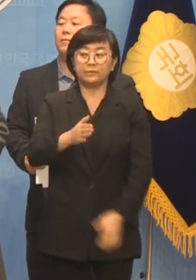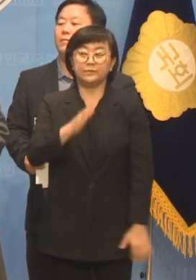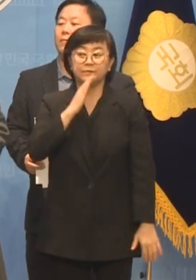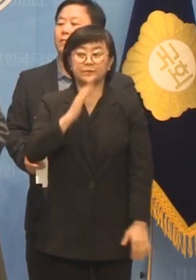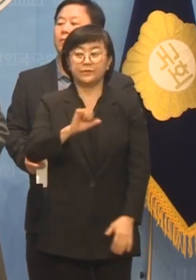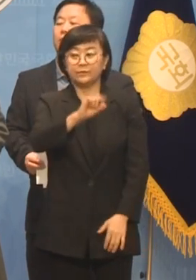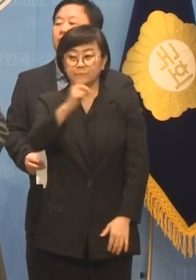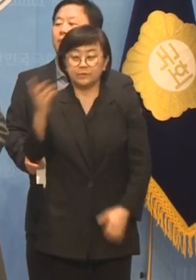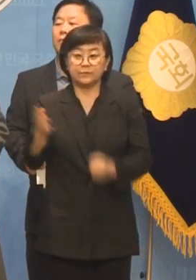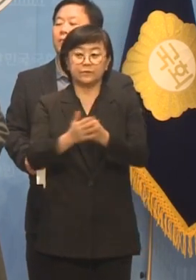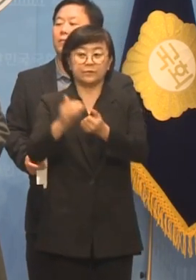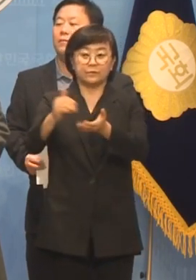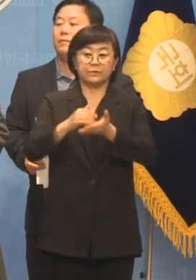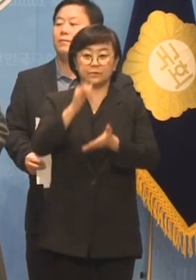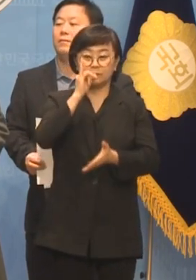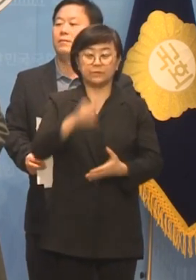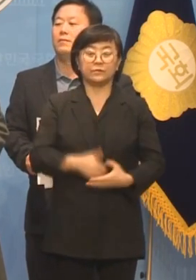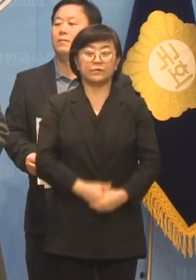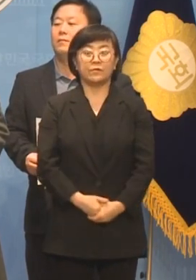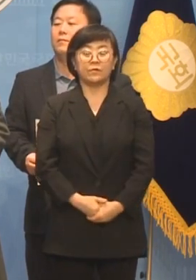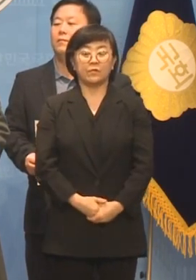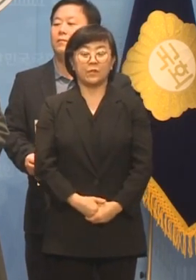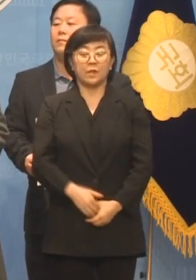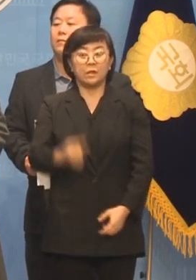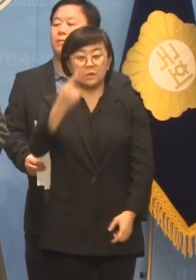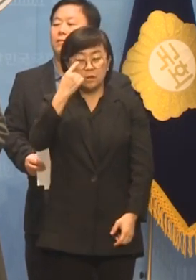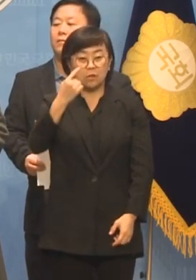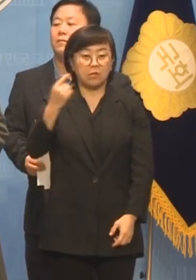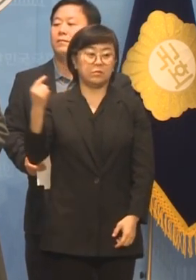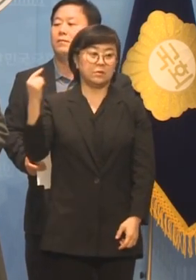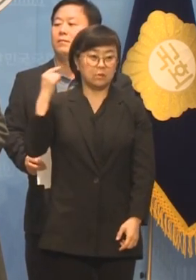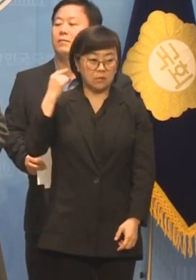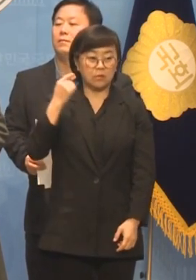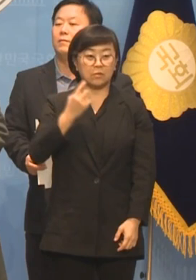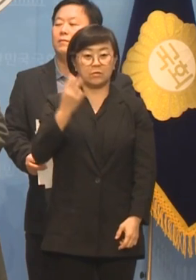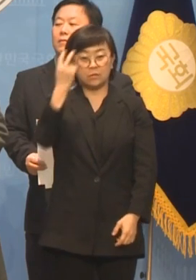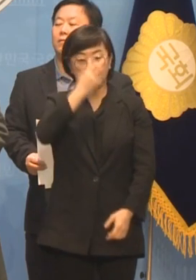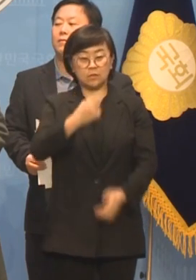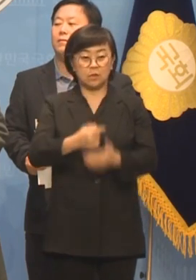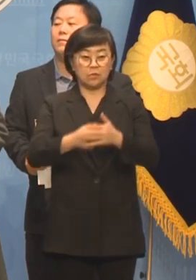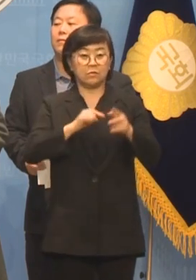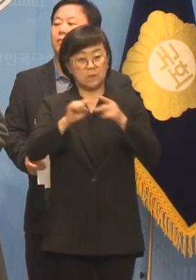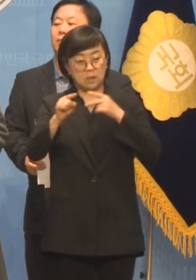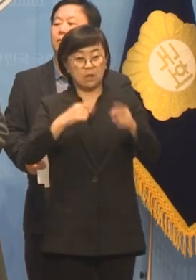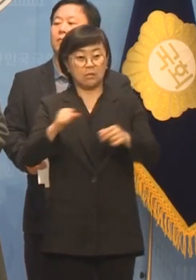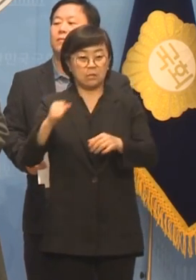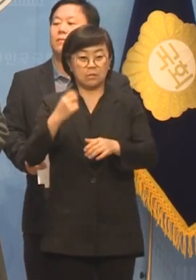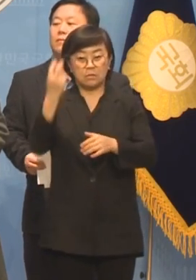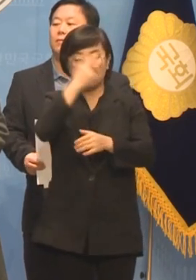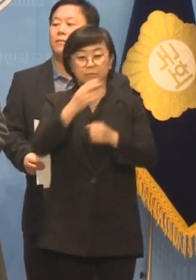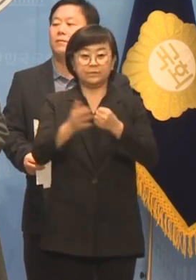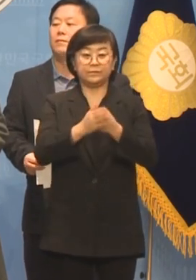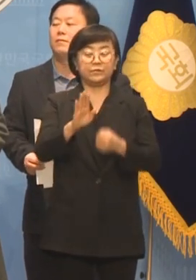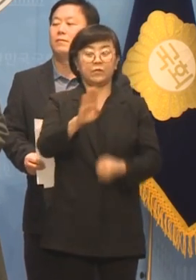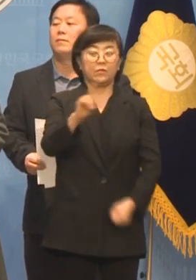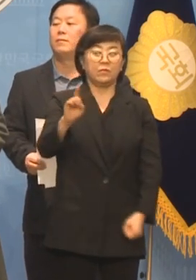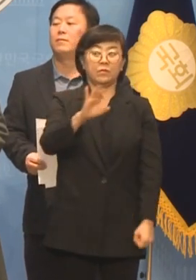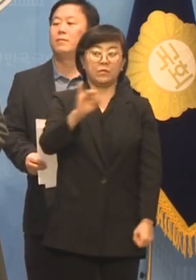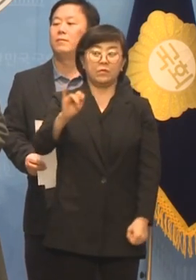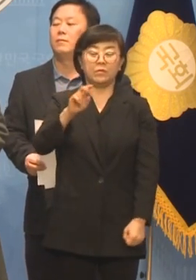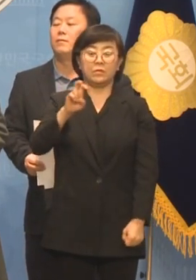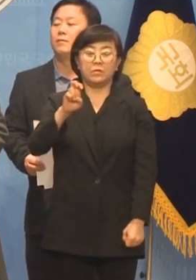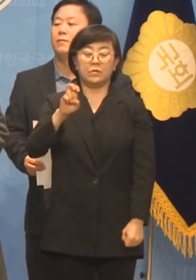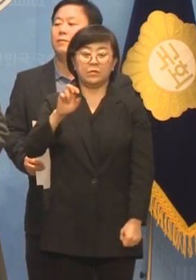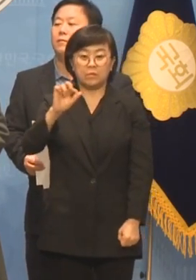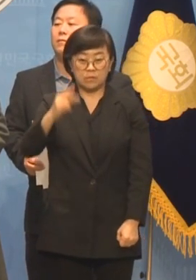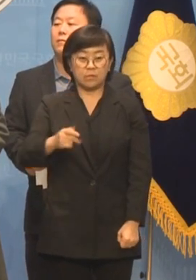여러 가지를 요구받고 있습니다. 시력검사, 청력검사, 독해력검사를 요구받고 있습니다. 바이든을 난리면으로 들어야